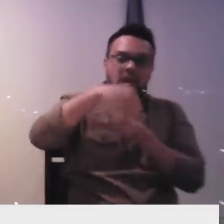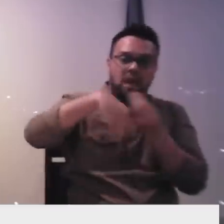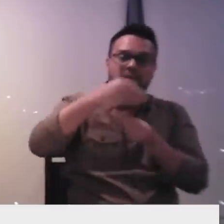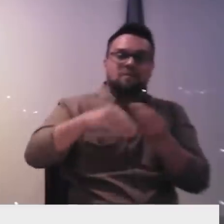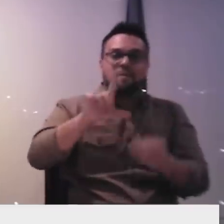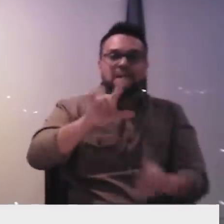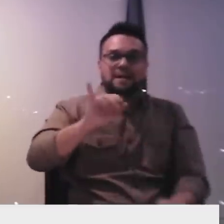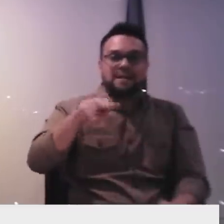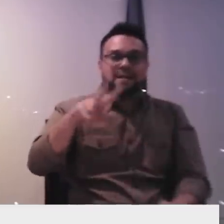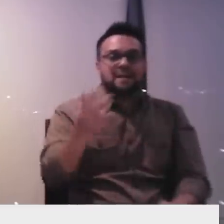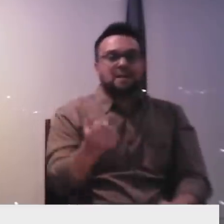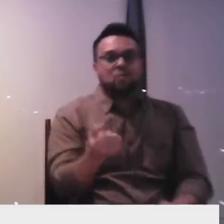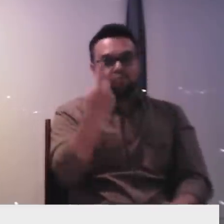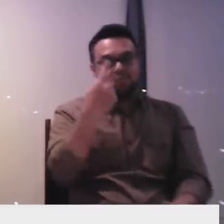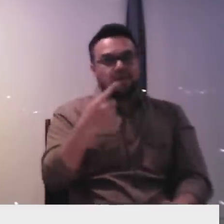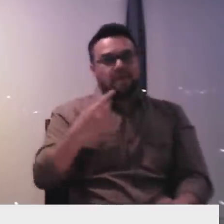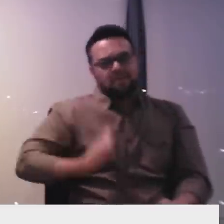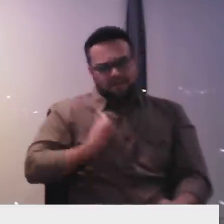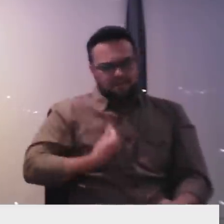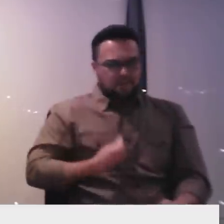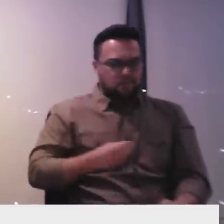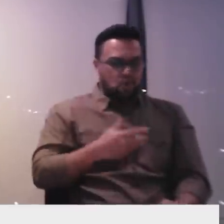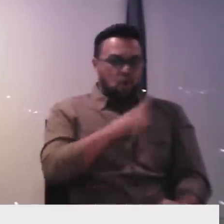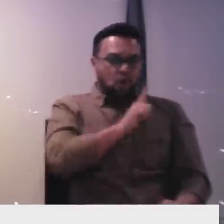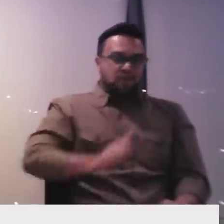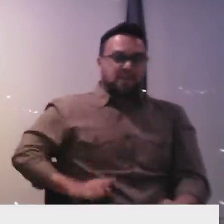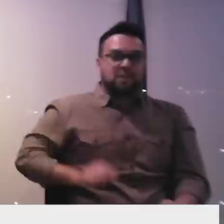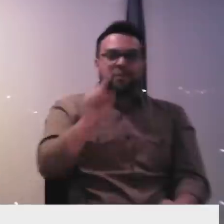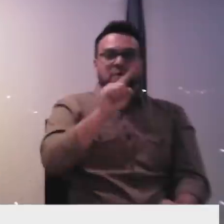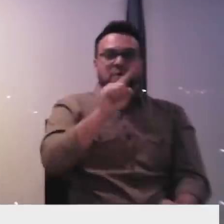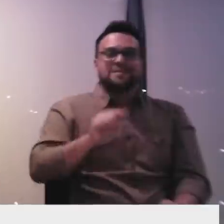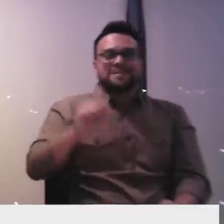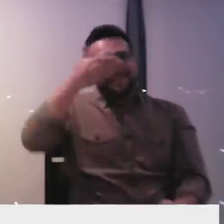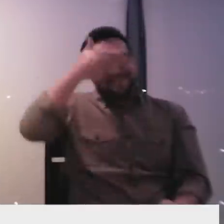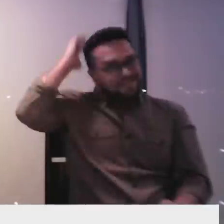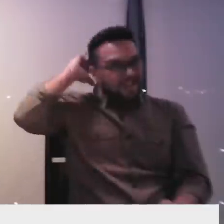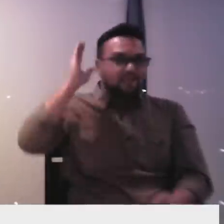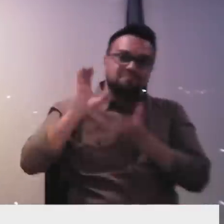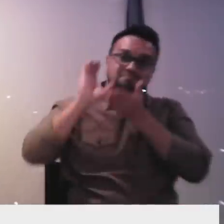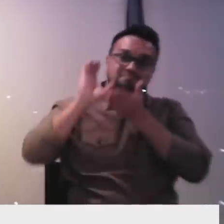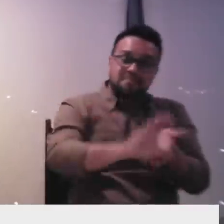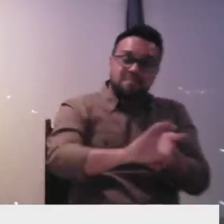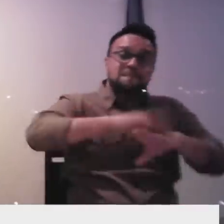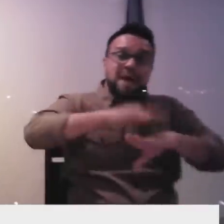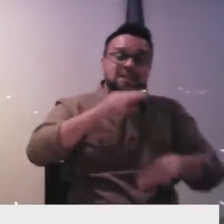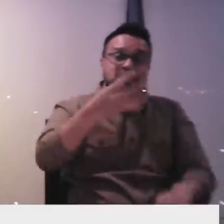Também presente o governador Romeu Zema, onde ele entrou com mais 400 milhões de reais.